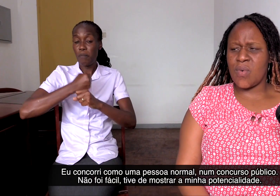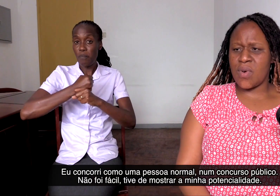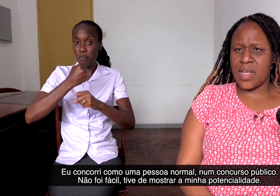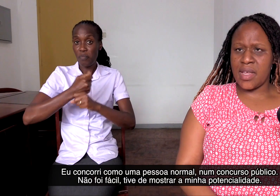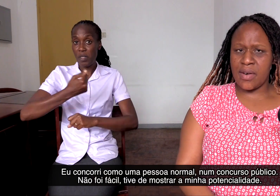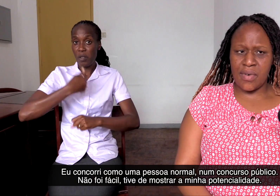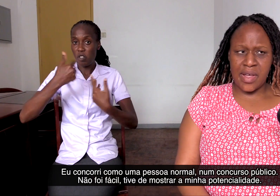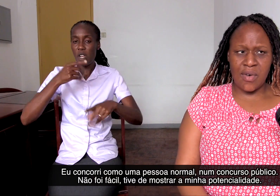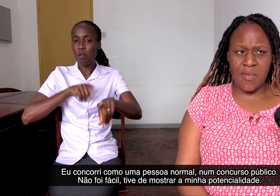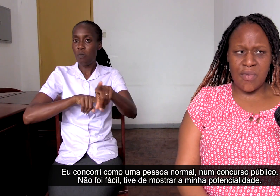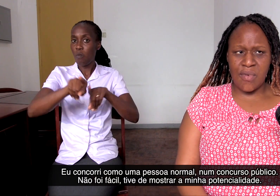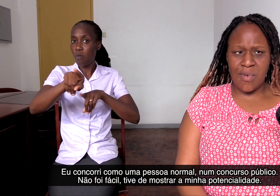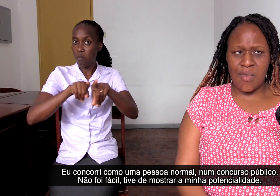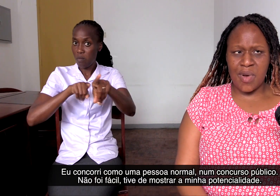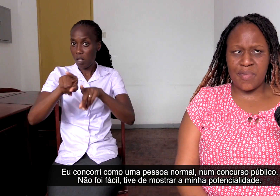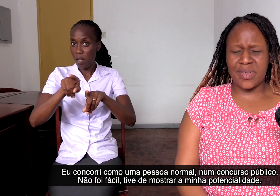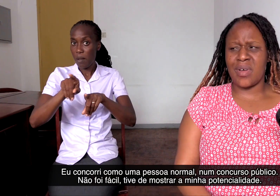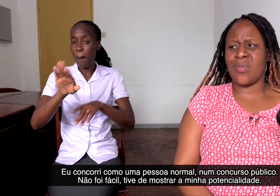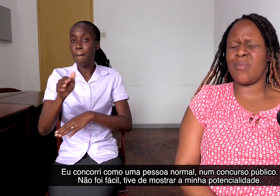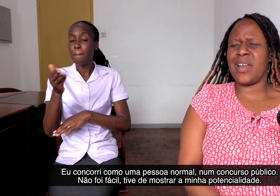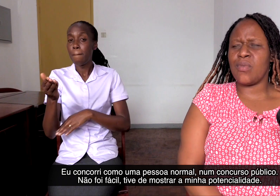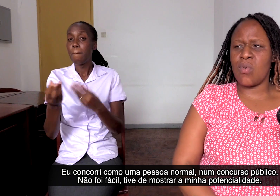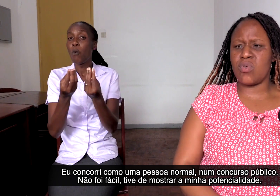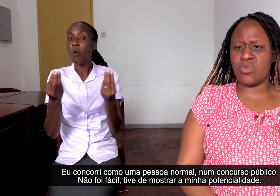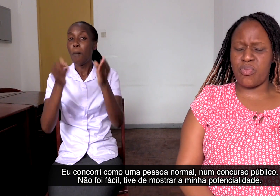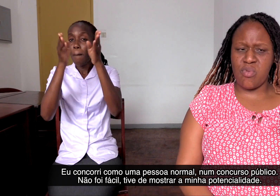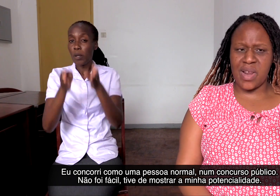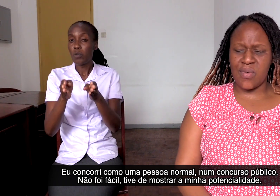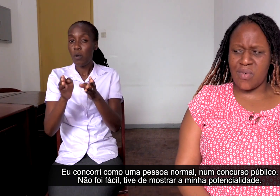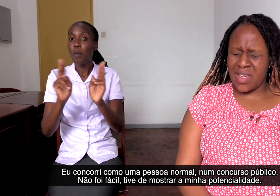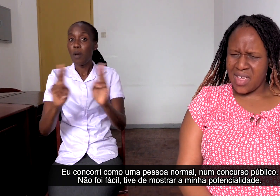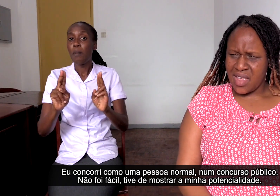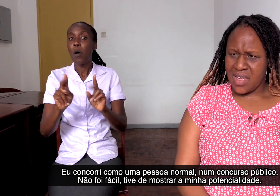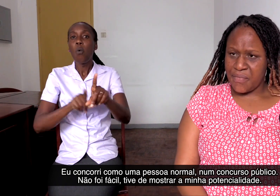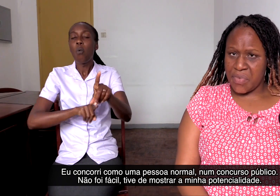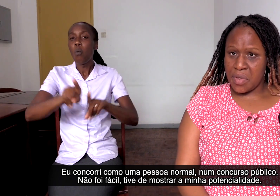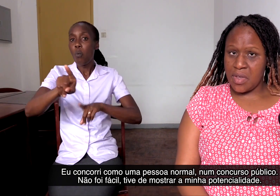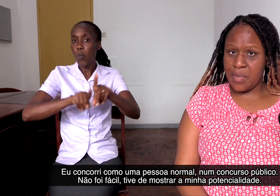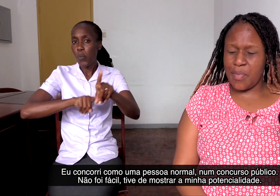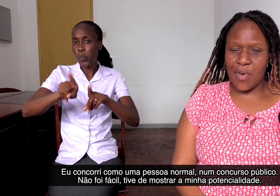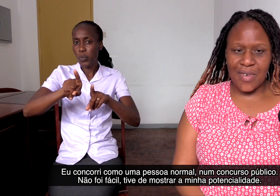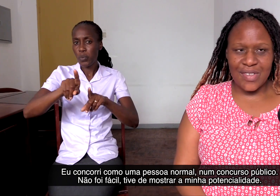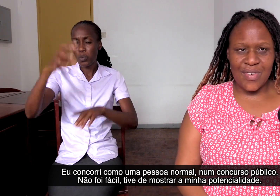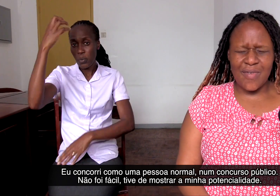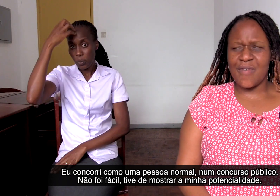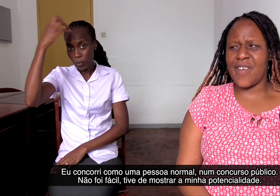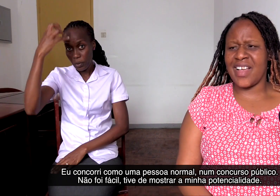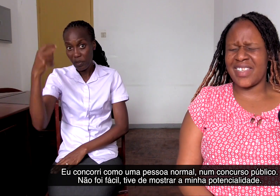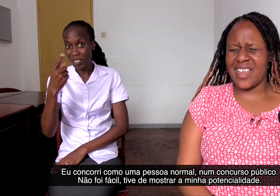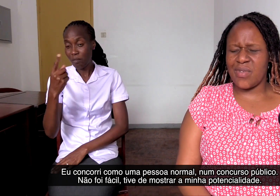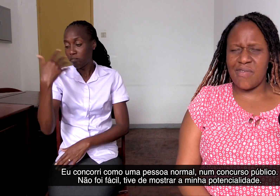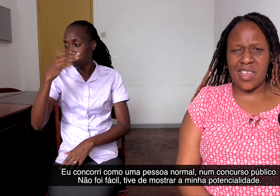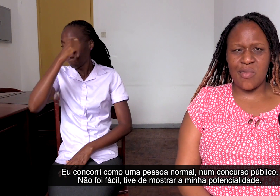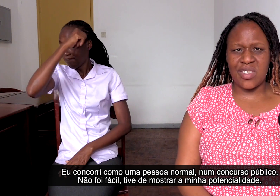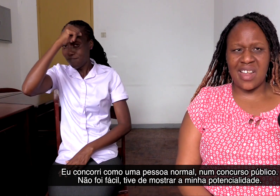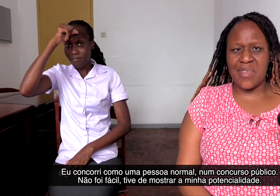Eu concorri, não é, como uma pessoa normal, num concurso público, não é? E pronto, não foi fácil,